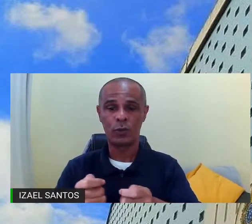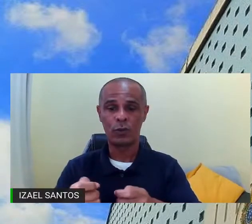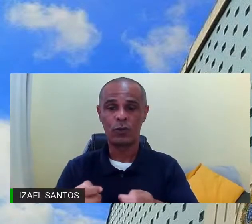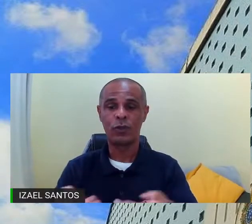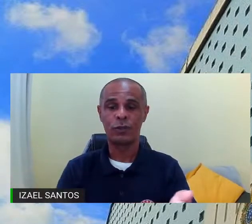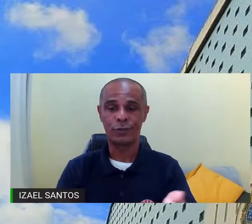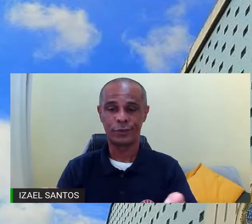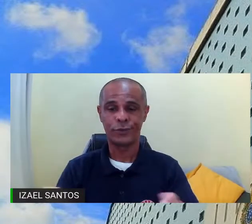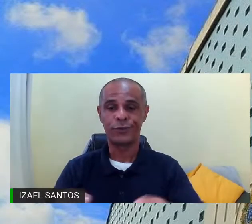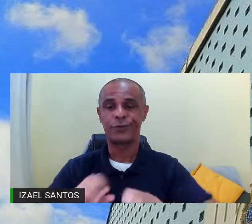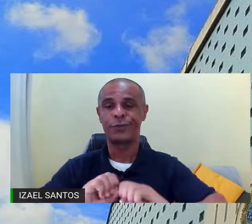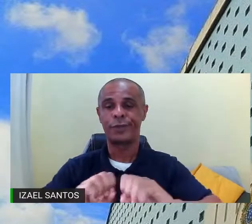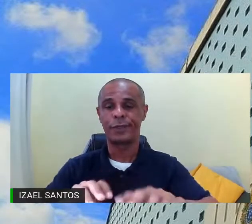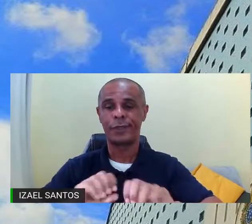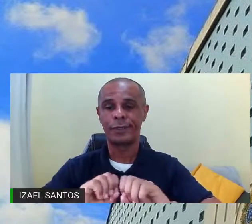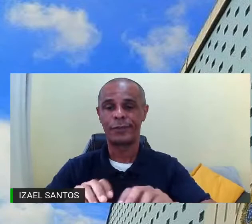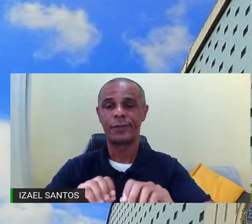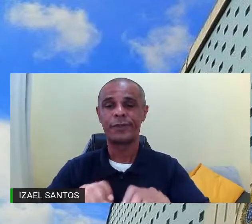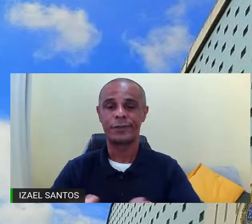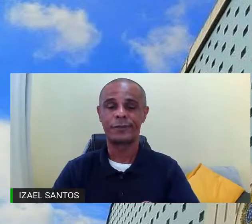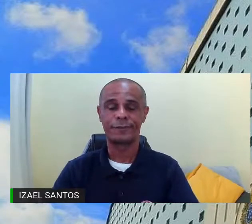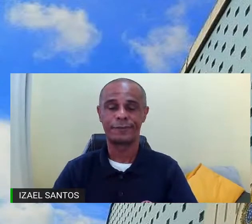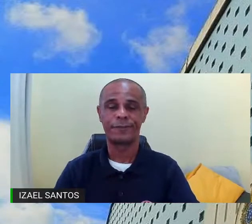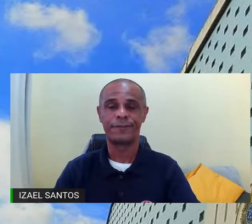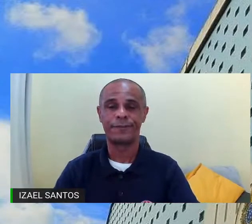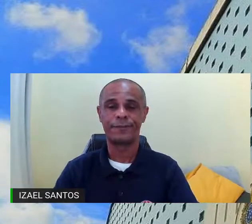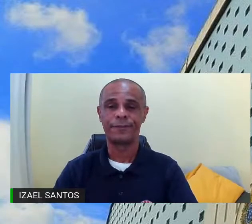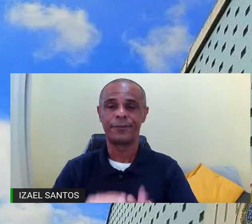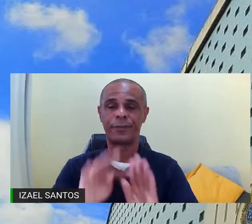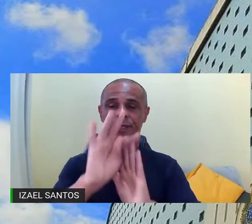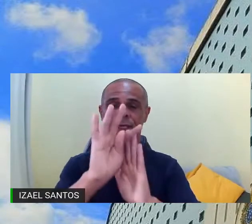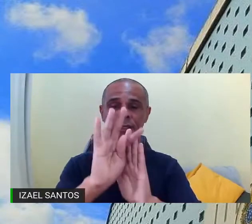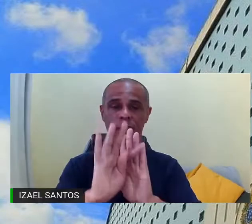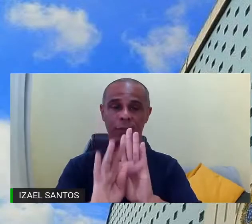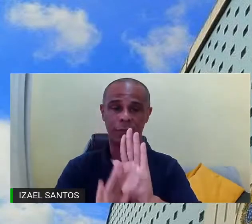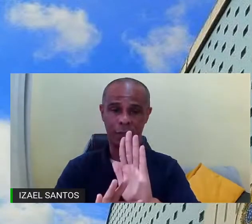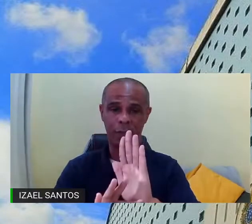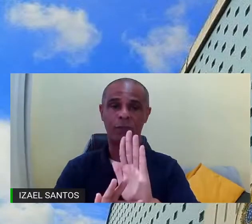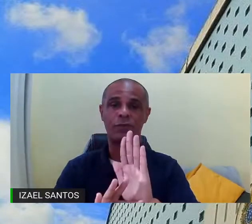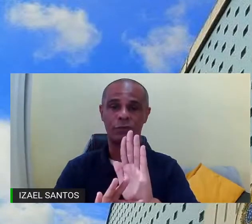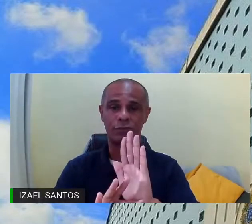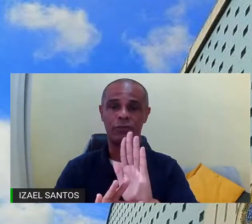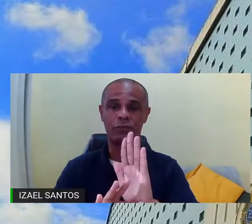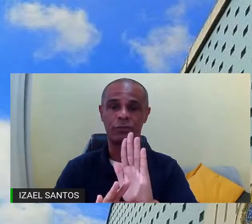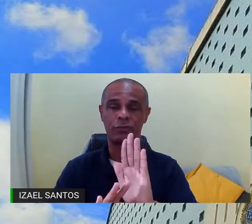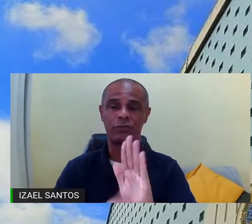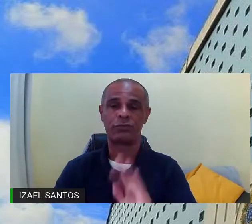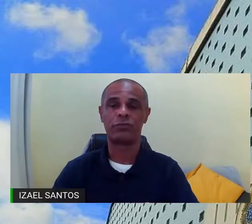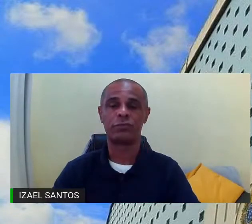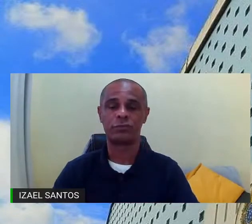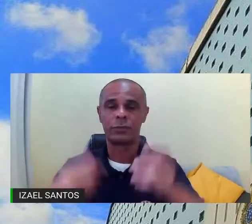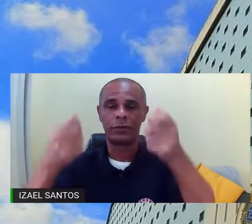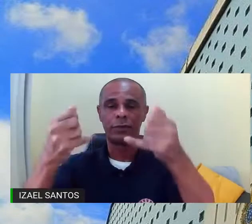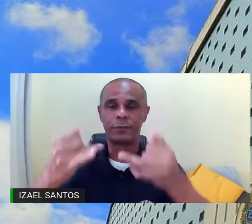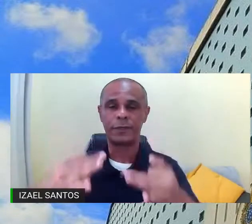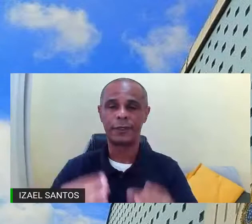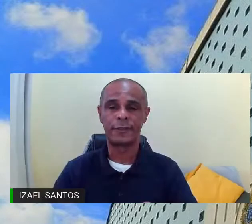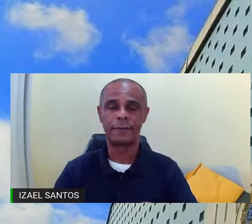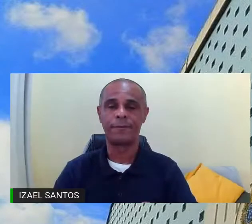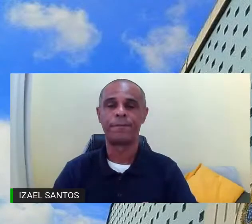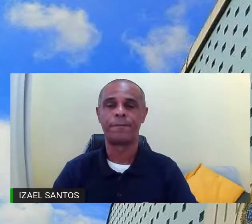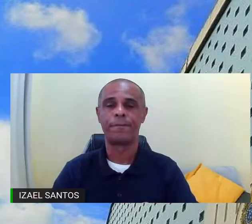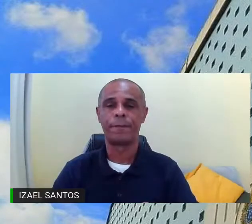sendo proporcionada à população. Esse é um texto literal da página 2 do documento. Eu